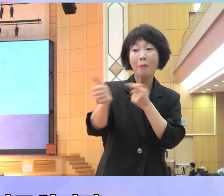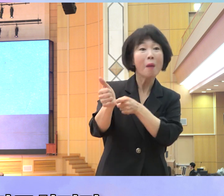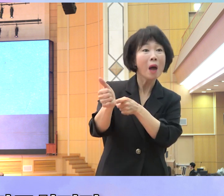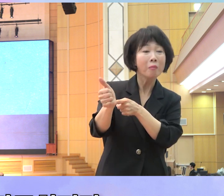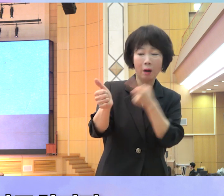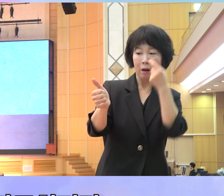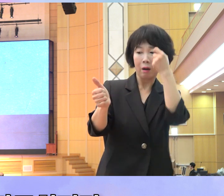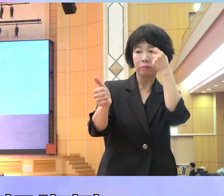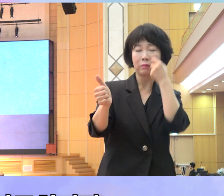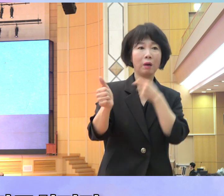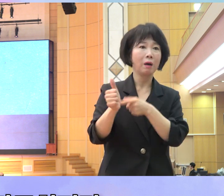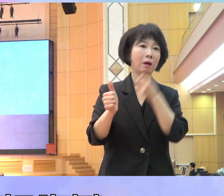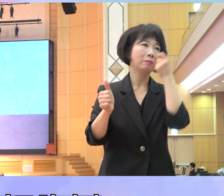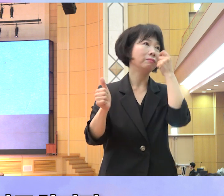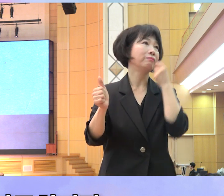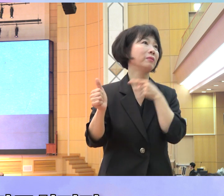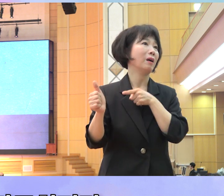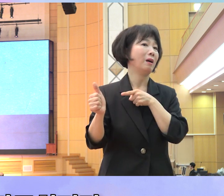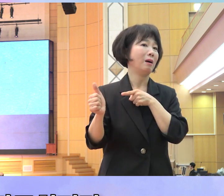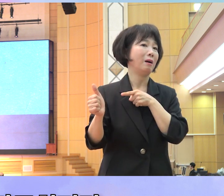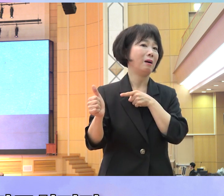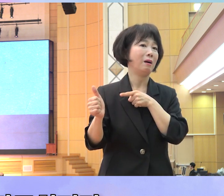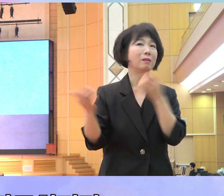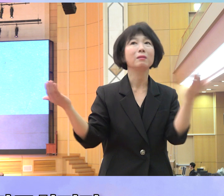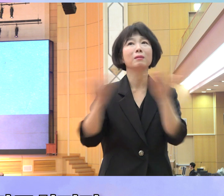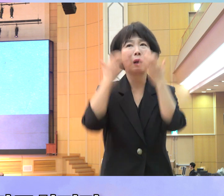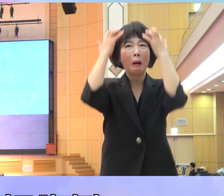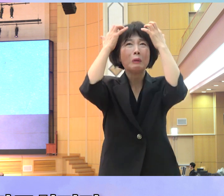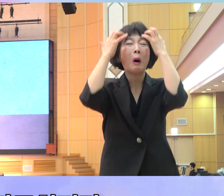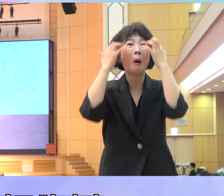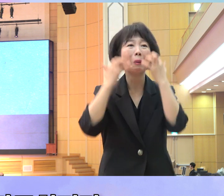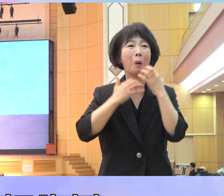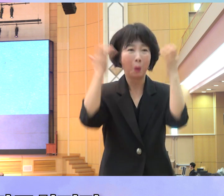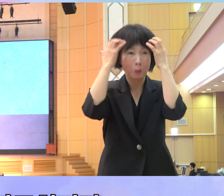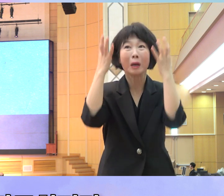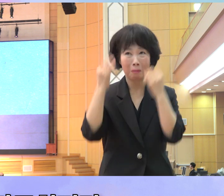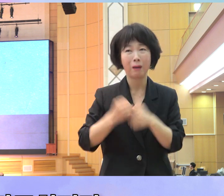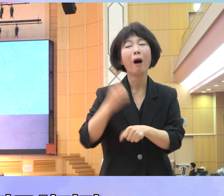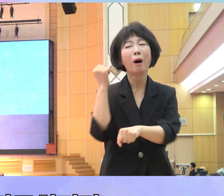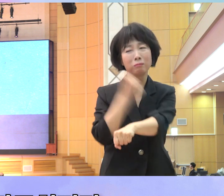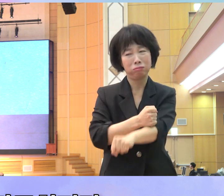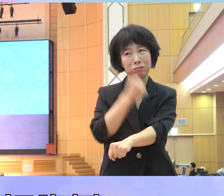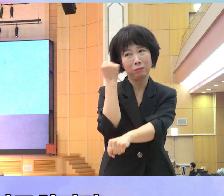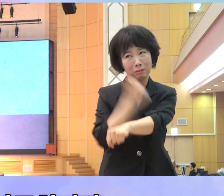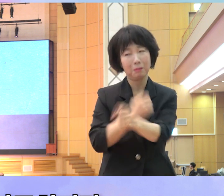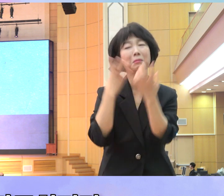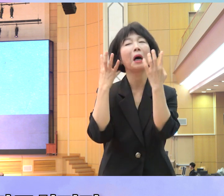남편이 불쌍해지면요, 지금 많이들 공감을 안 하시는데